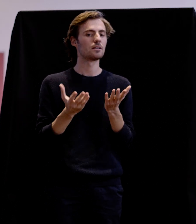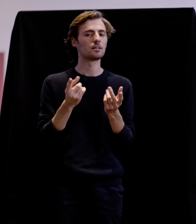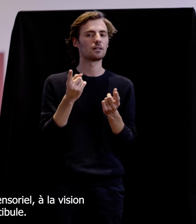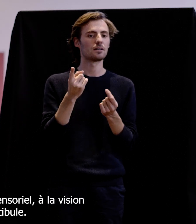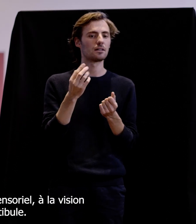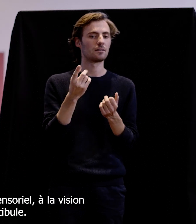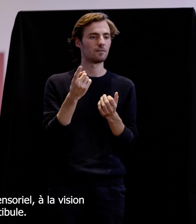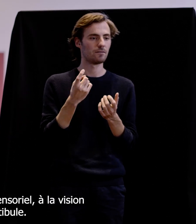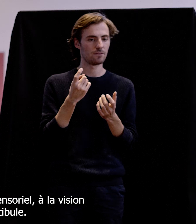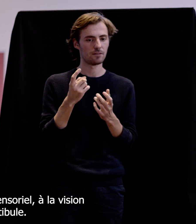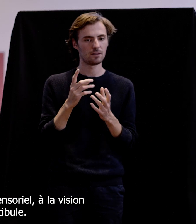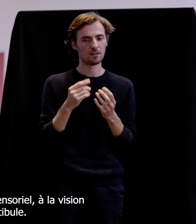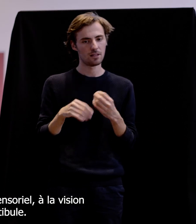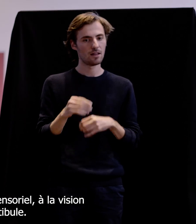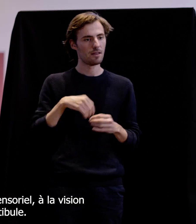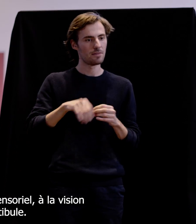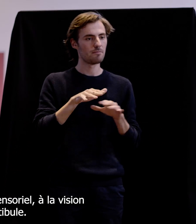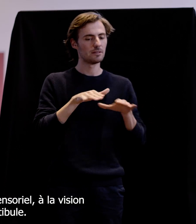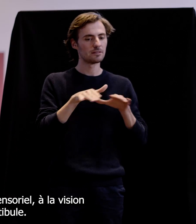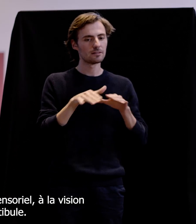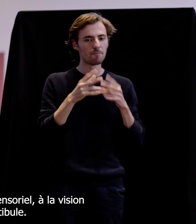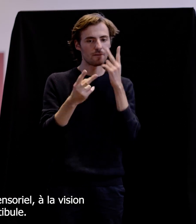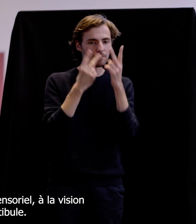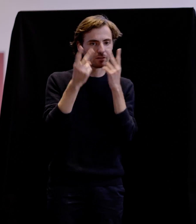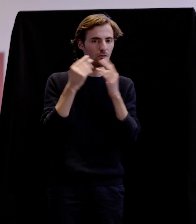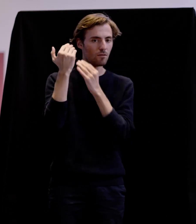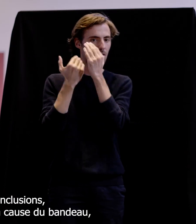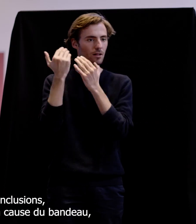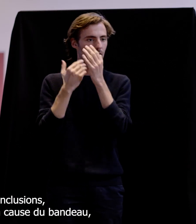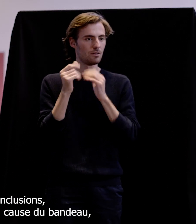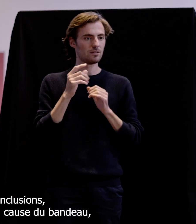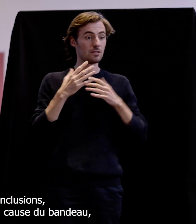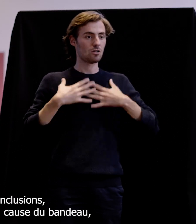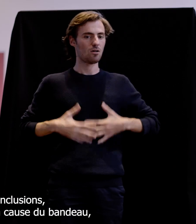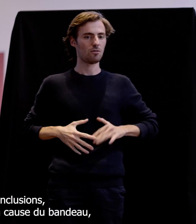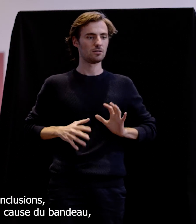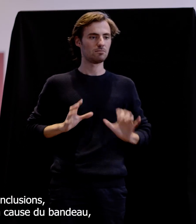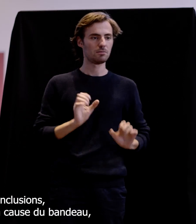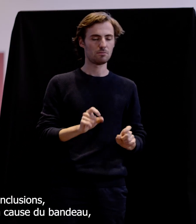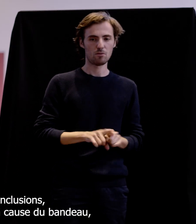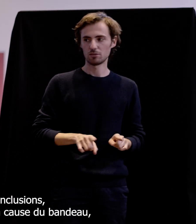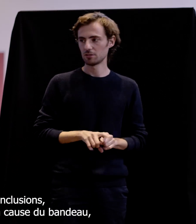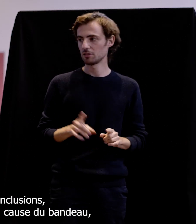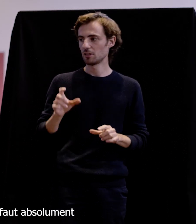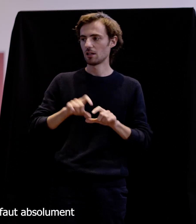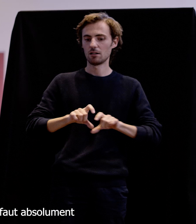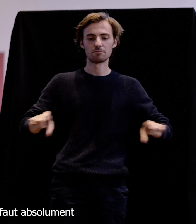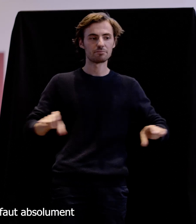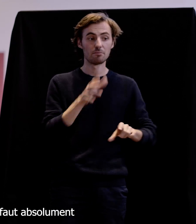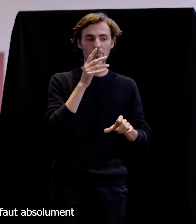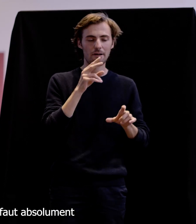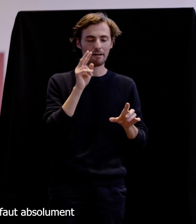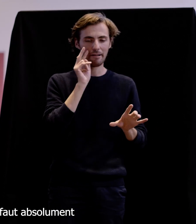au système somato-sensoriel, à la vision et au vestibule. Donc leur conclusion, qu'on ne peut pas lire à cause du bandeau, c'est